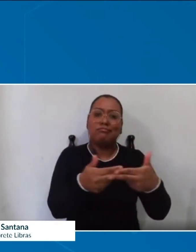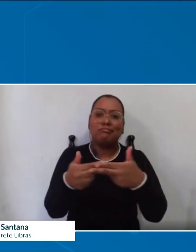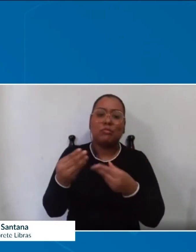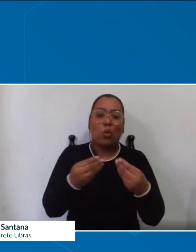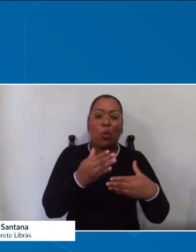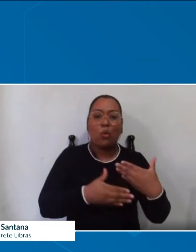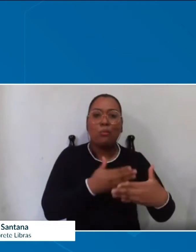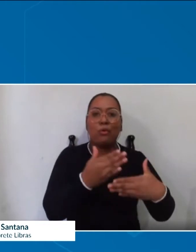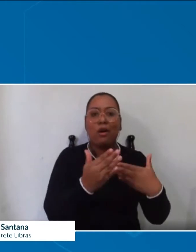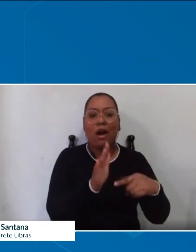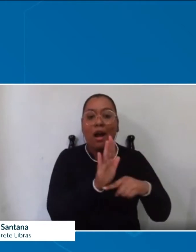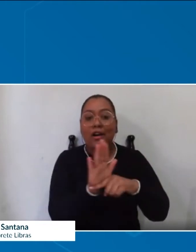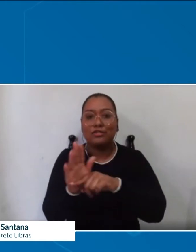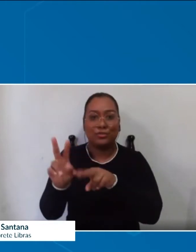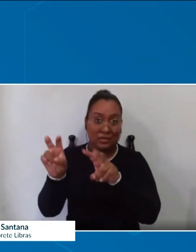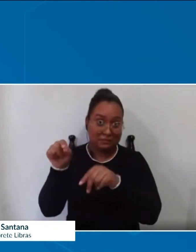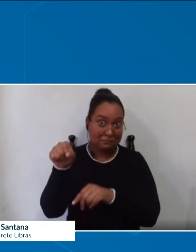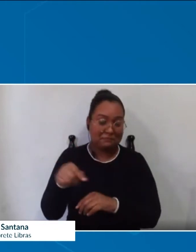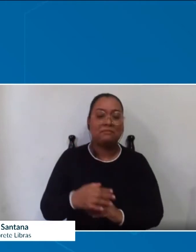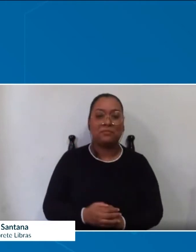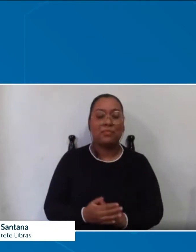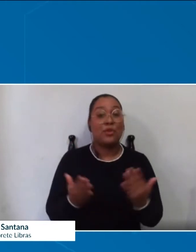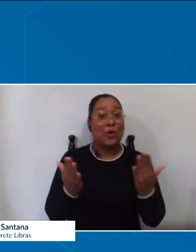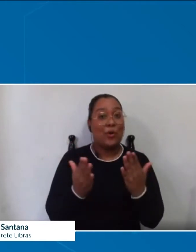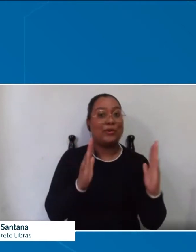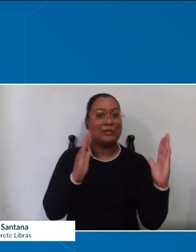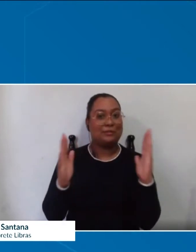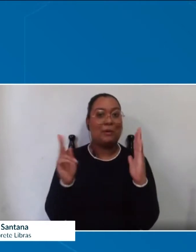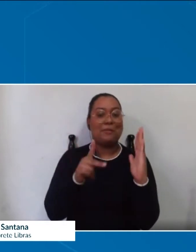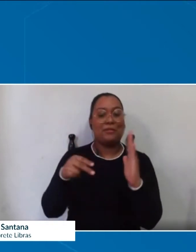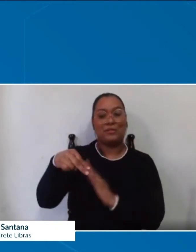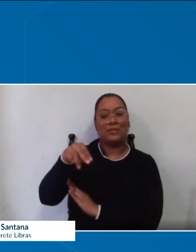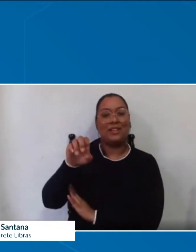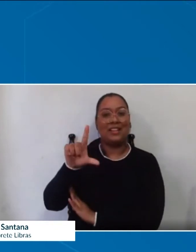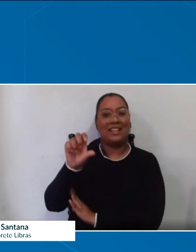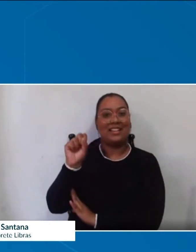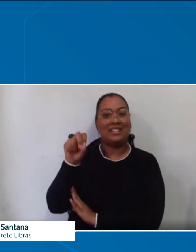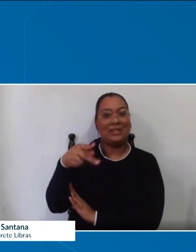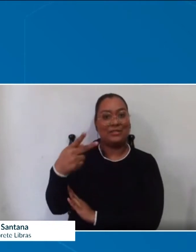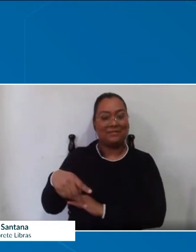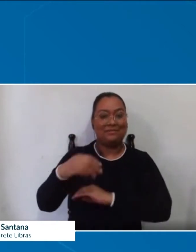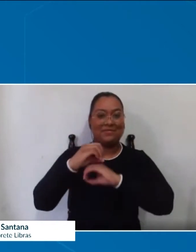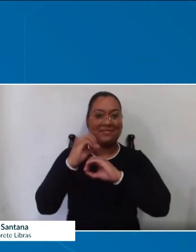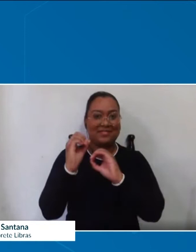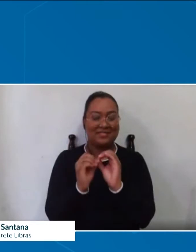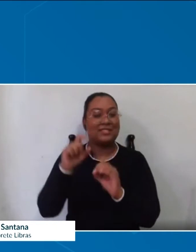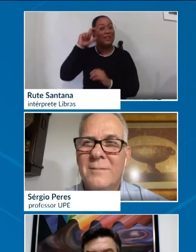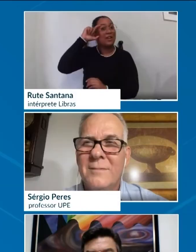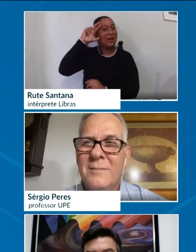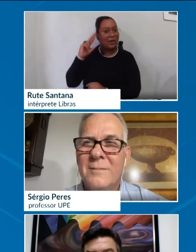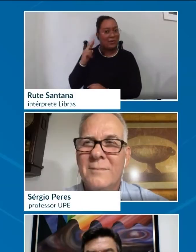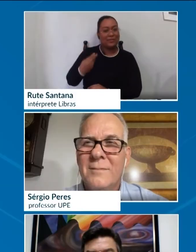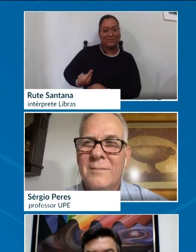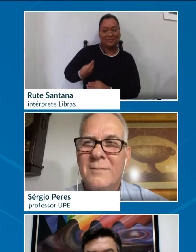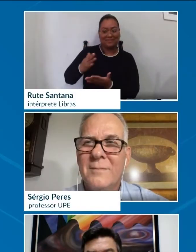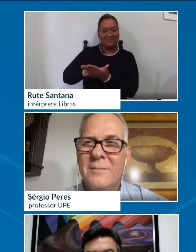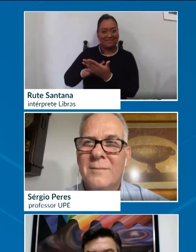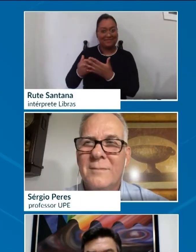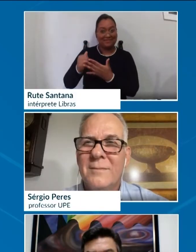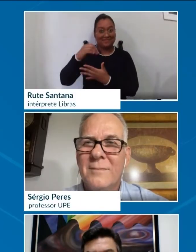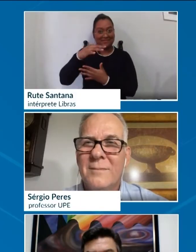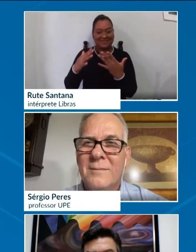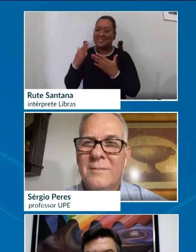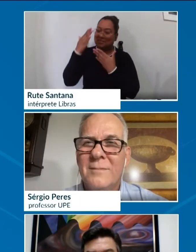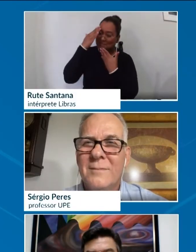elas estão contribuindo para esse assunto. Continuo nesse bloco com o professor Nelson, aqui da UFG, com a Ruth Santana, nossa intérprete para Libras.